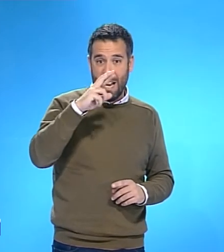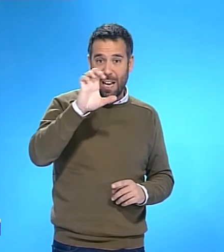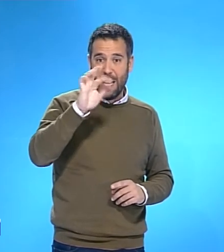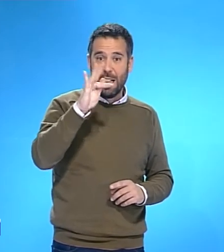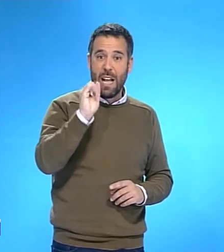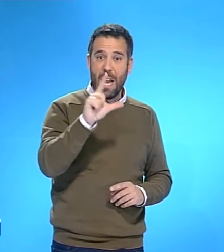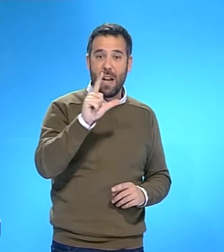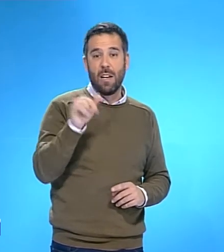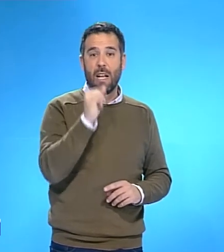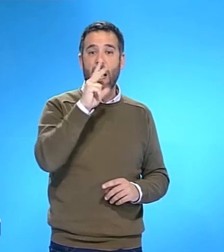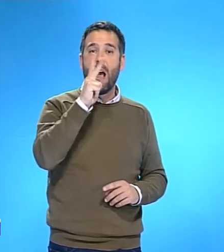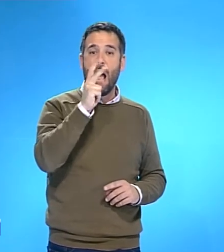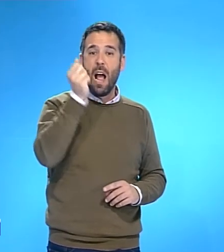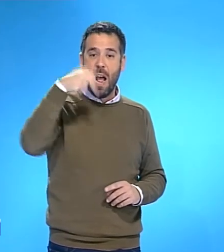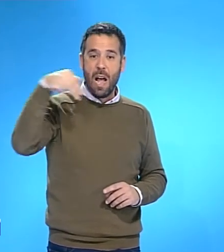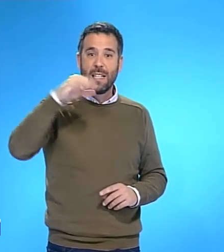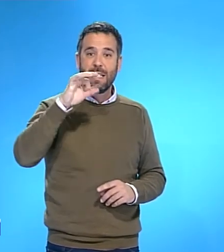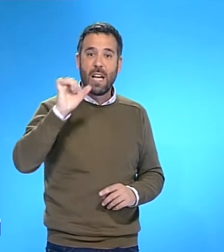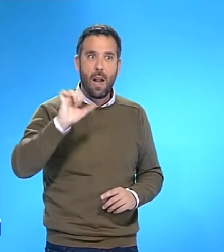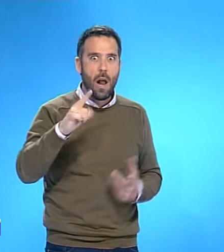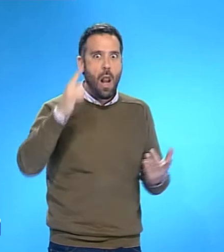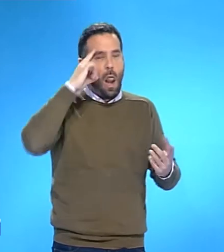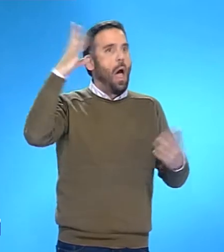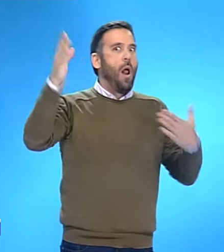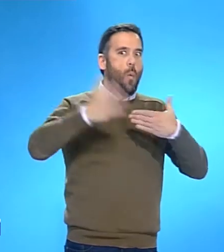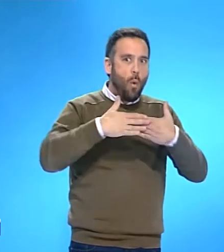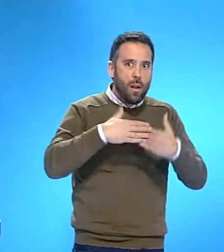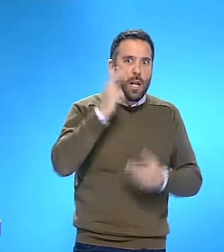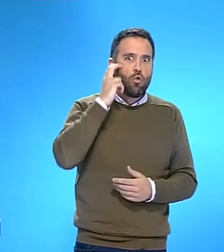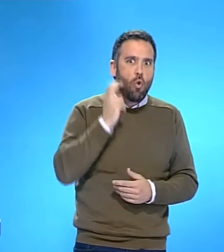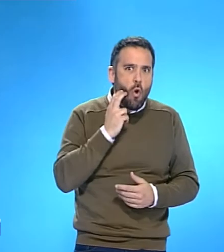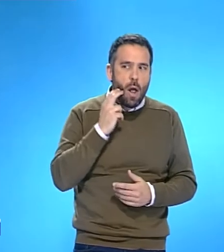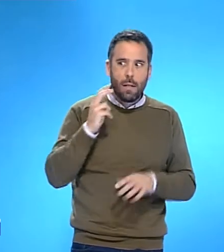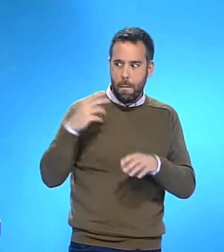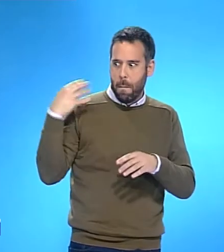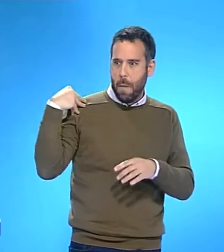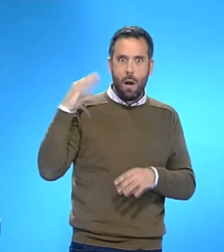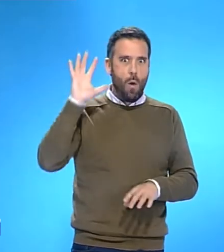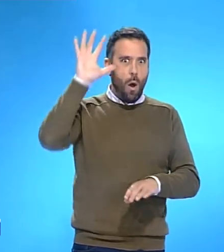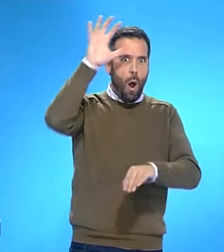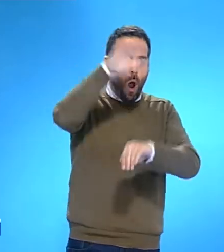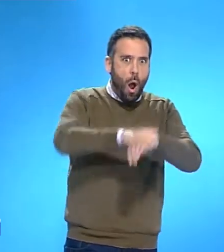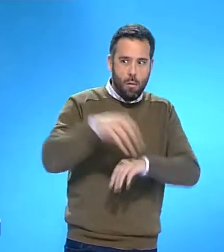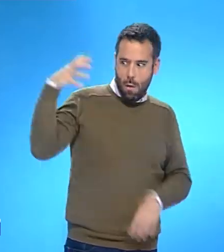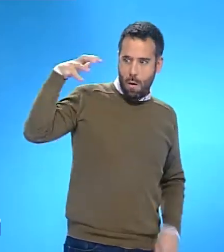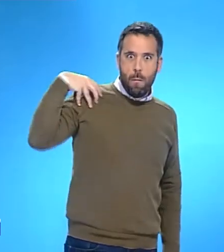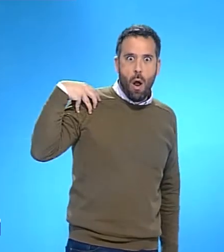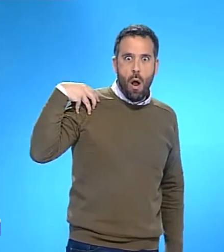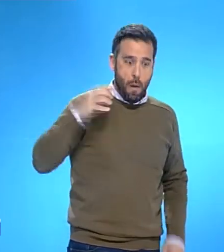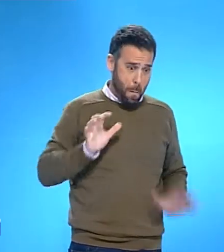cuento de Hansel y Gretel. Por eso su mano estaba pegajosa. Claro, la puerta era de chocolate. De pronto una mano muy fea se le